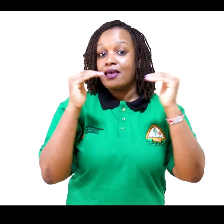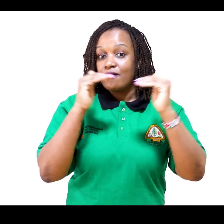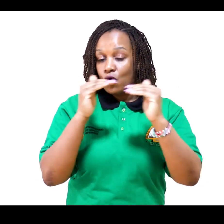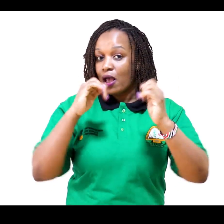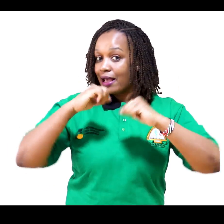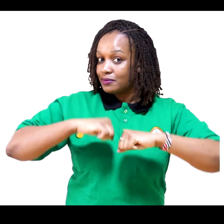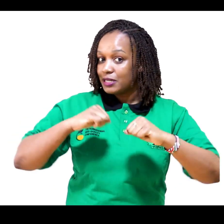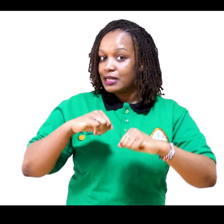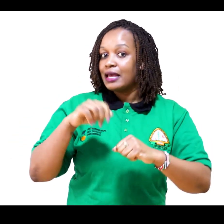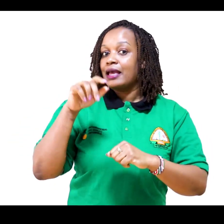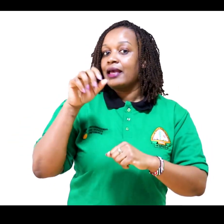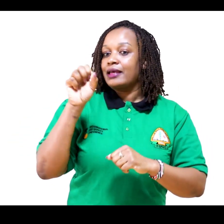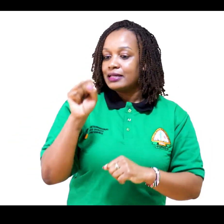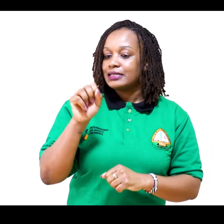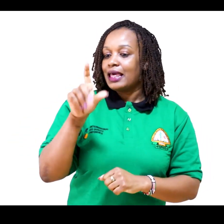huduma SLA kutolewa.